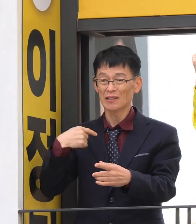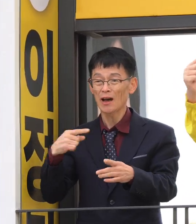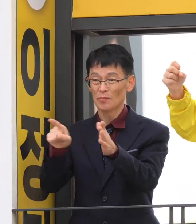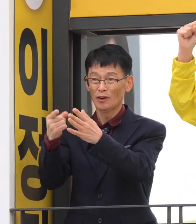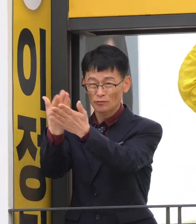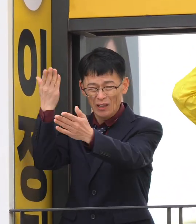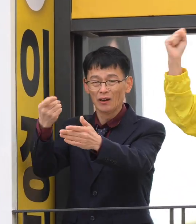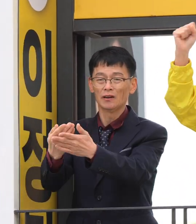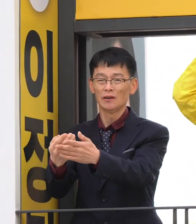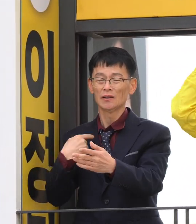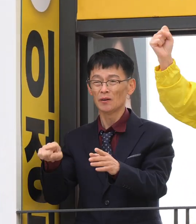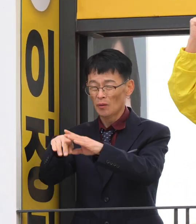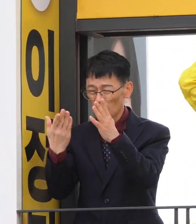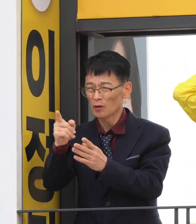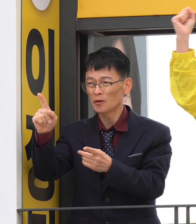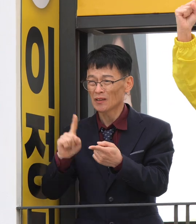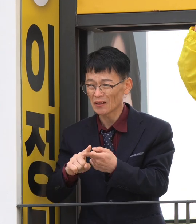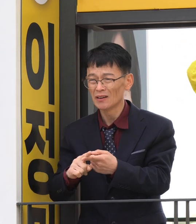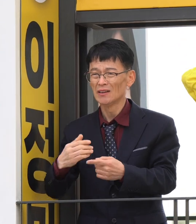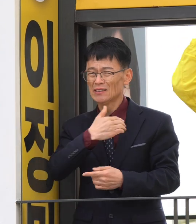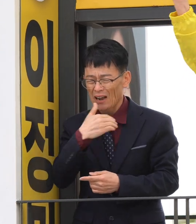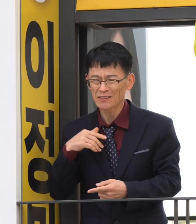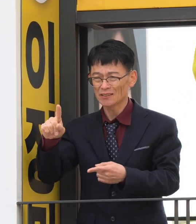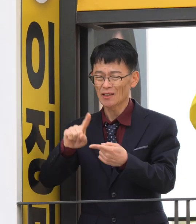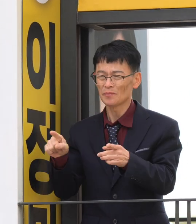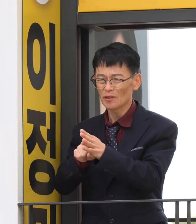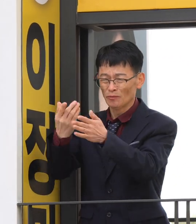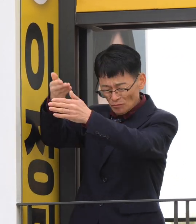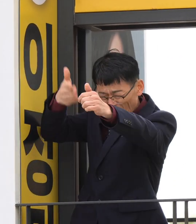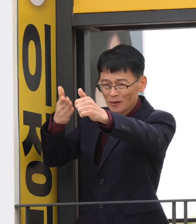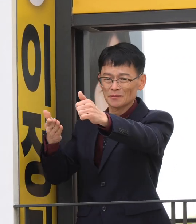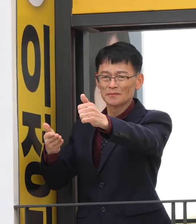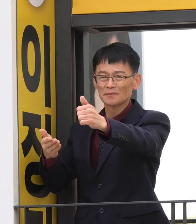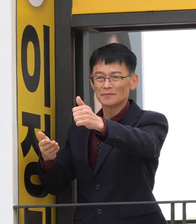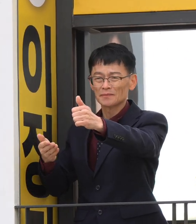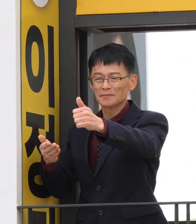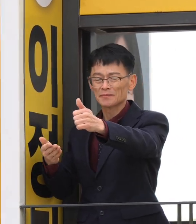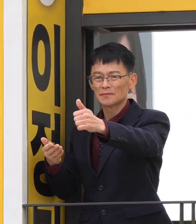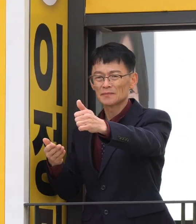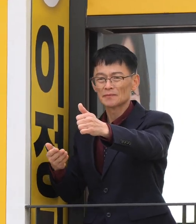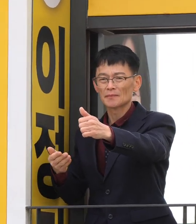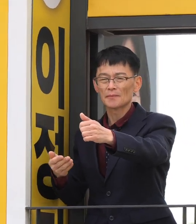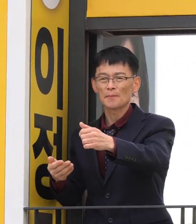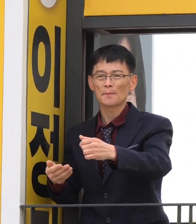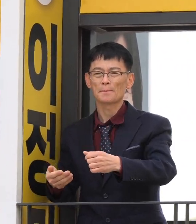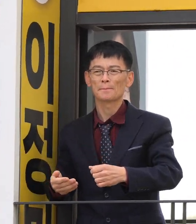이정민을 믿읍시다. 주민 여러분들 자신을 믿어주십시오, 여러분.